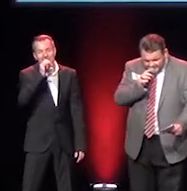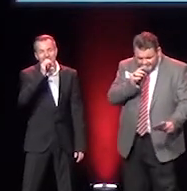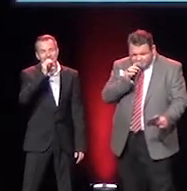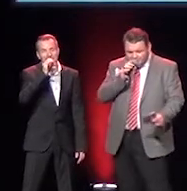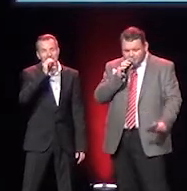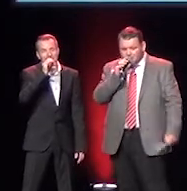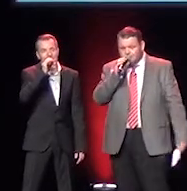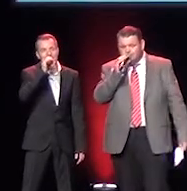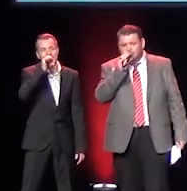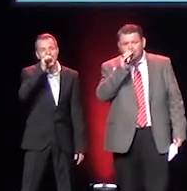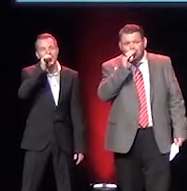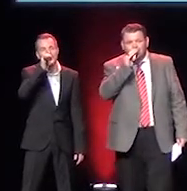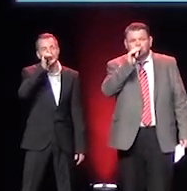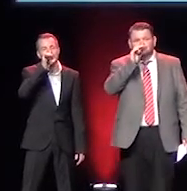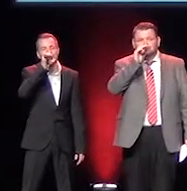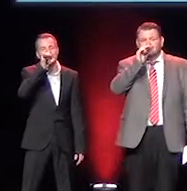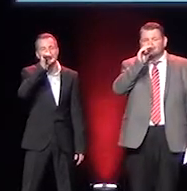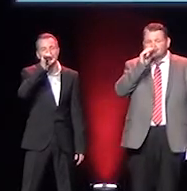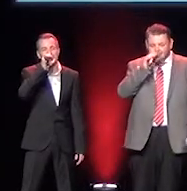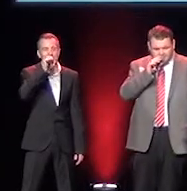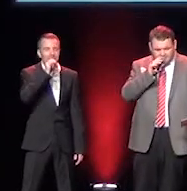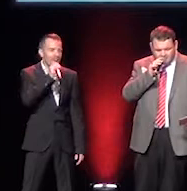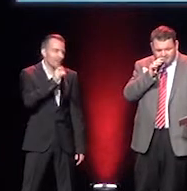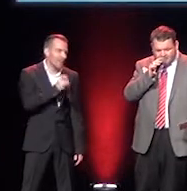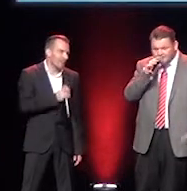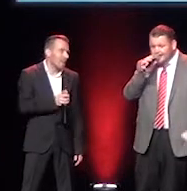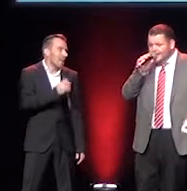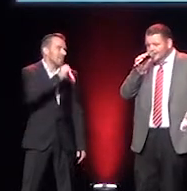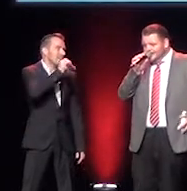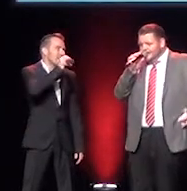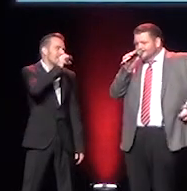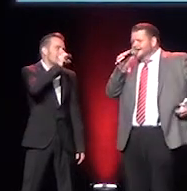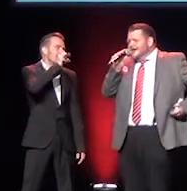Jahr, in unserem Fede.